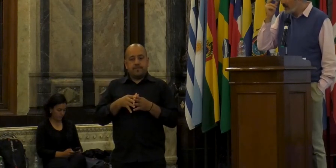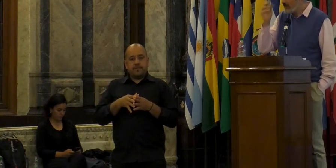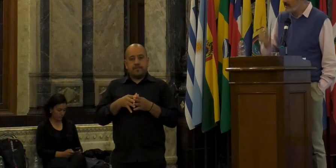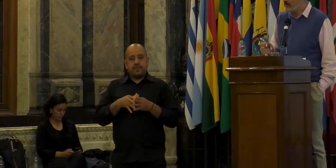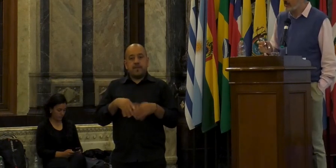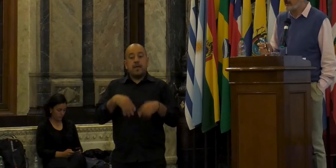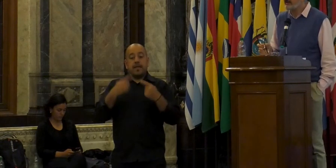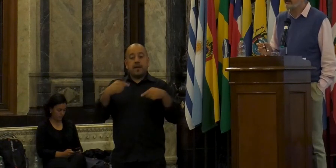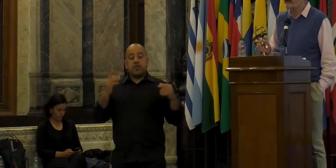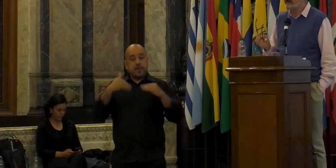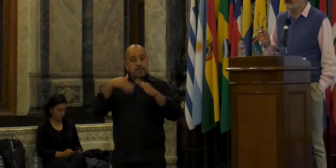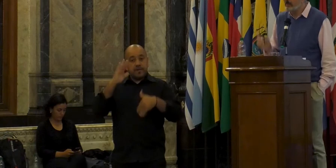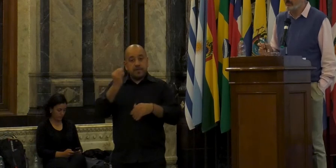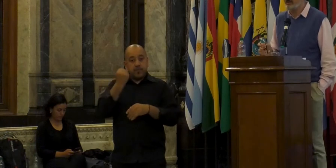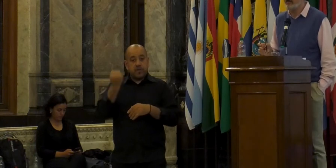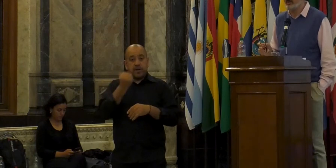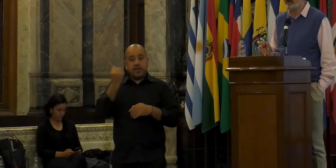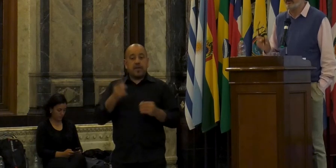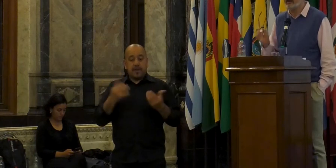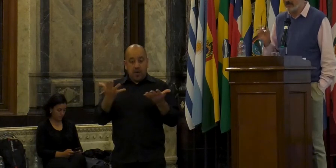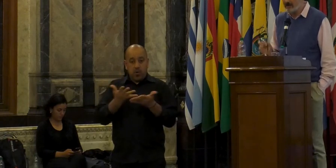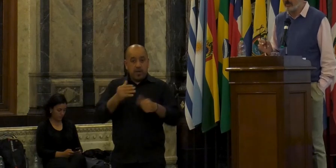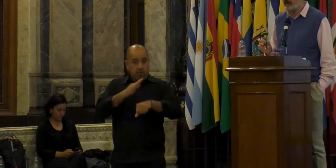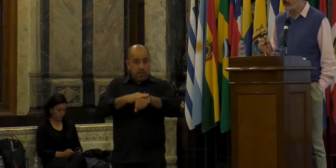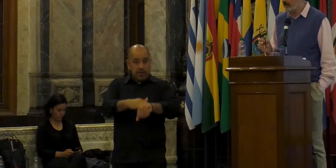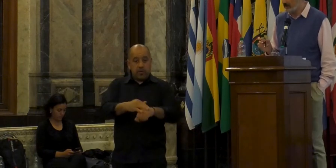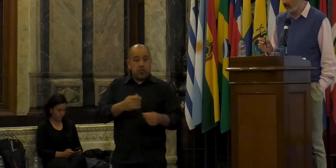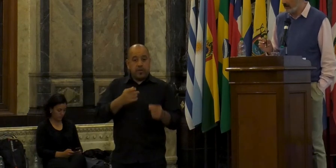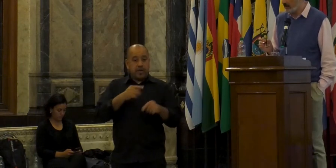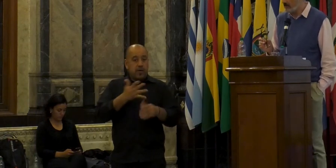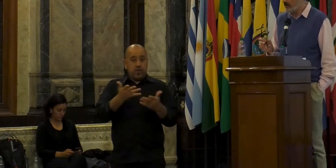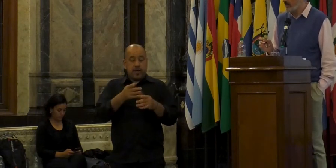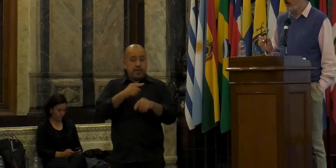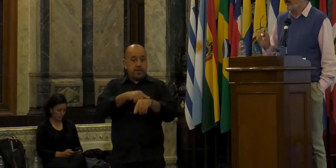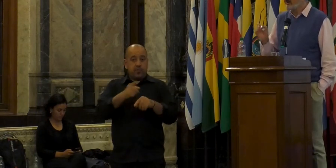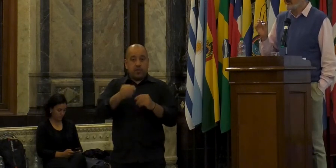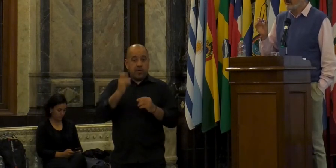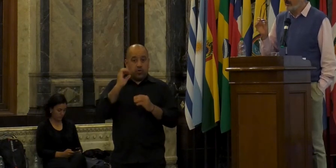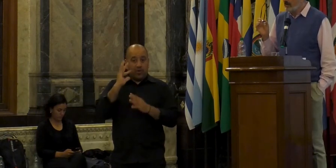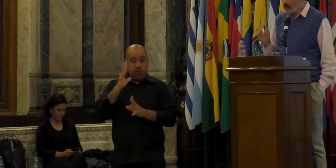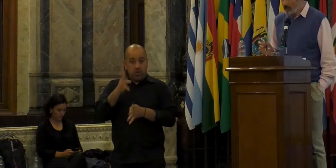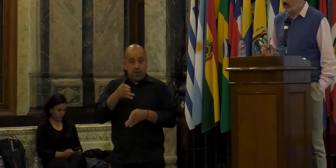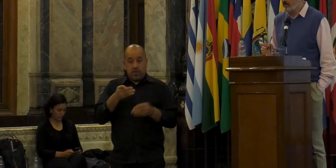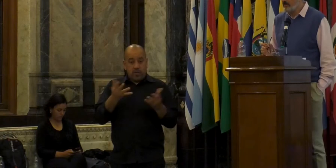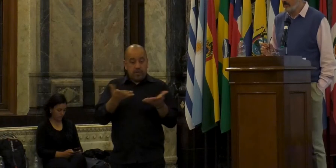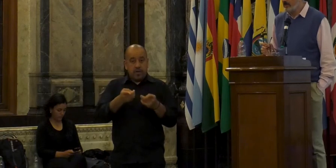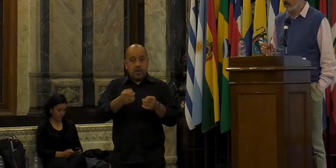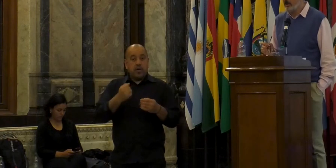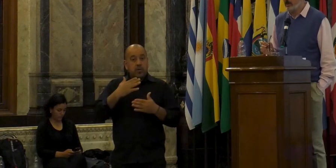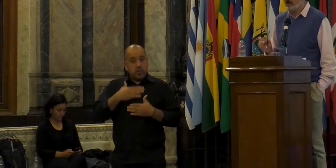las cosas más importantes del tiempo contemporáneo, las más importantes de nuestras ciudades, no es